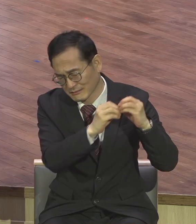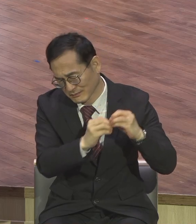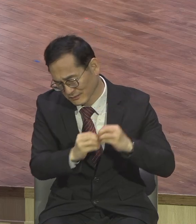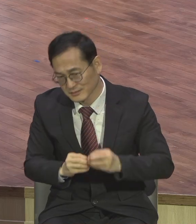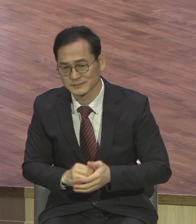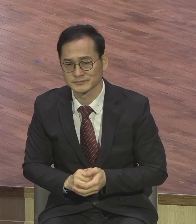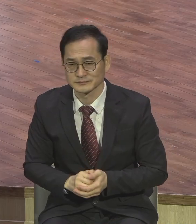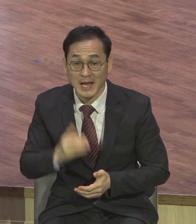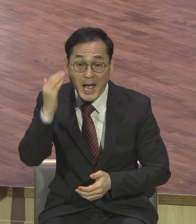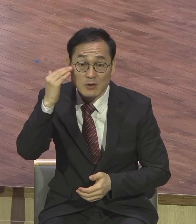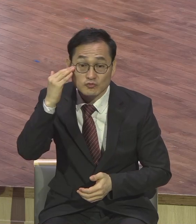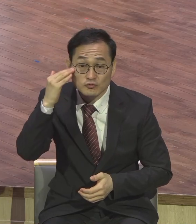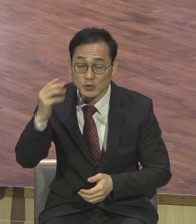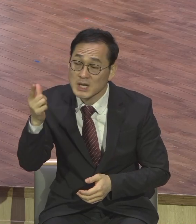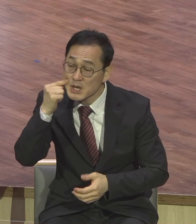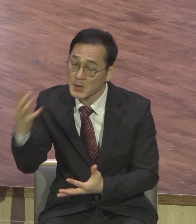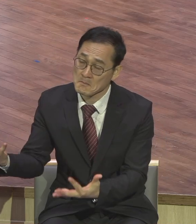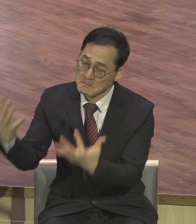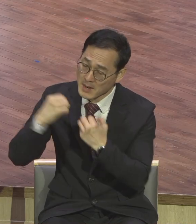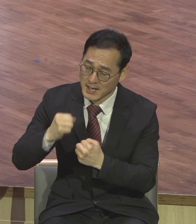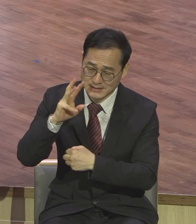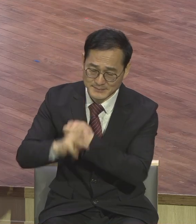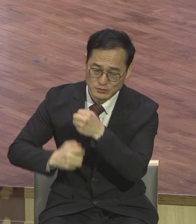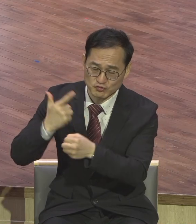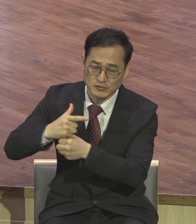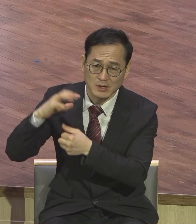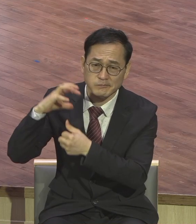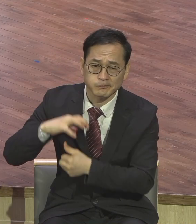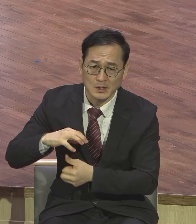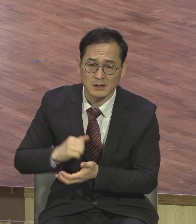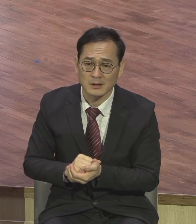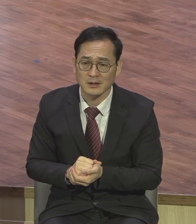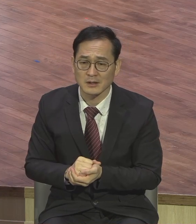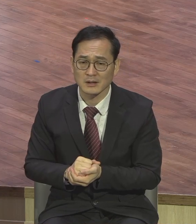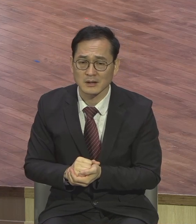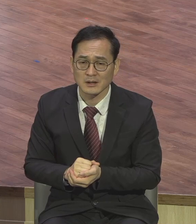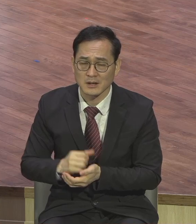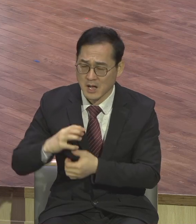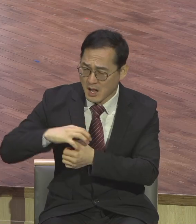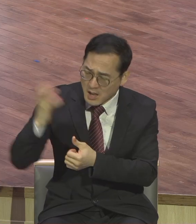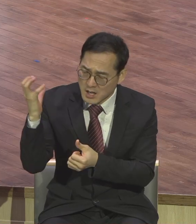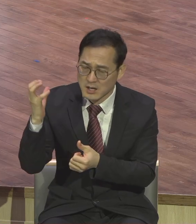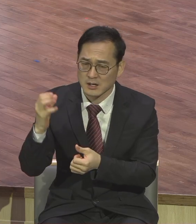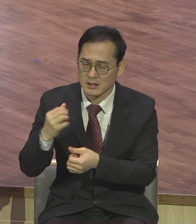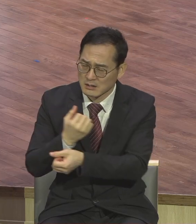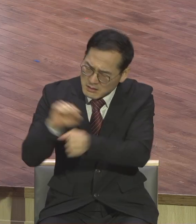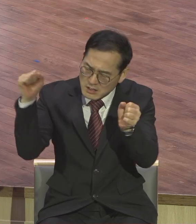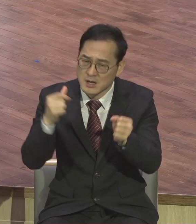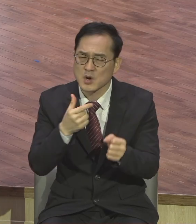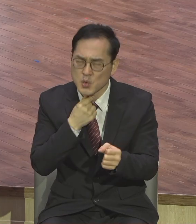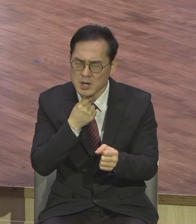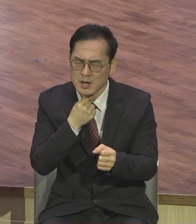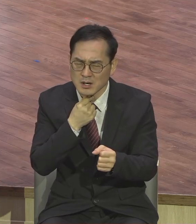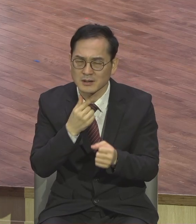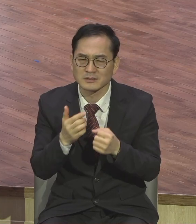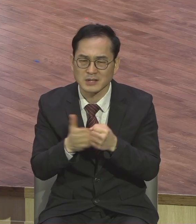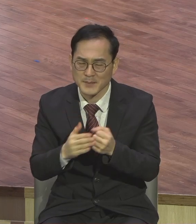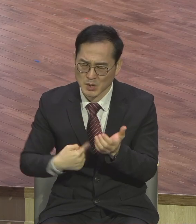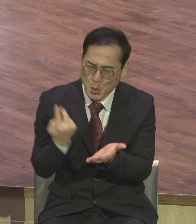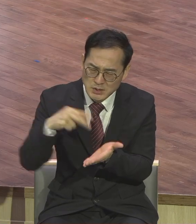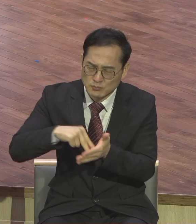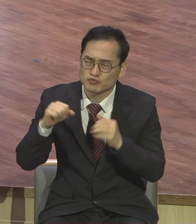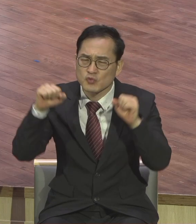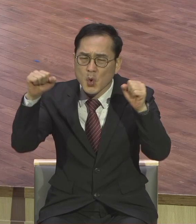36년간 그렇게 압제를 끊기 위해서 독립운동을 피나게 하고 이